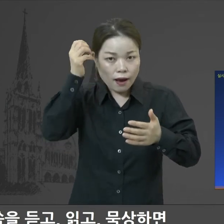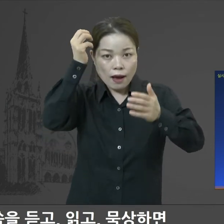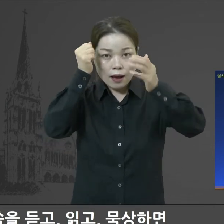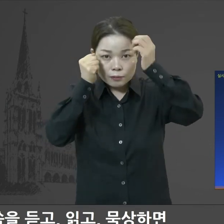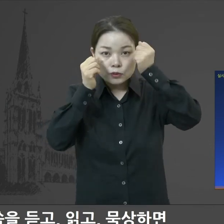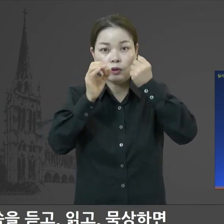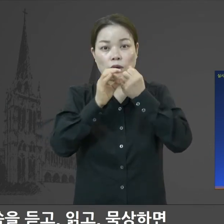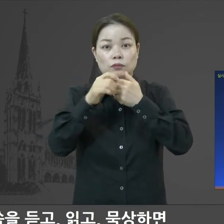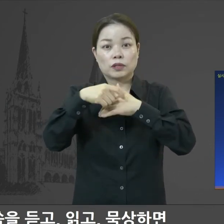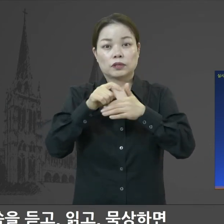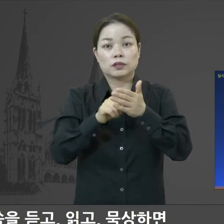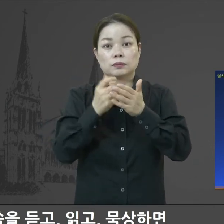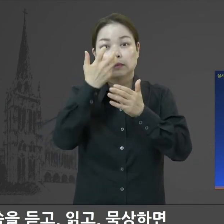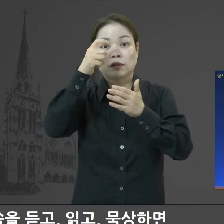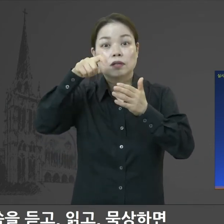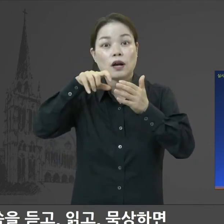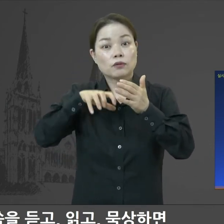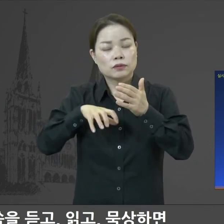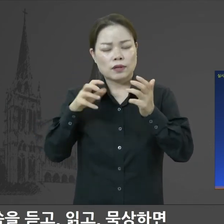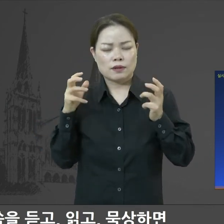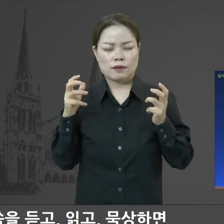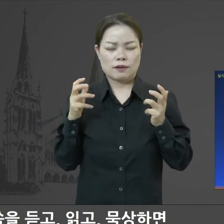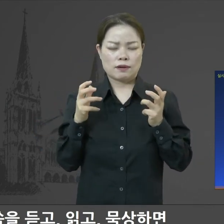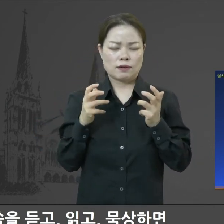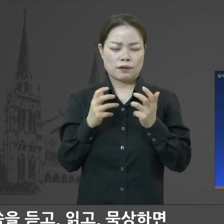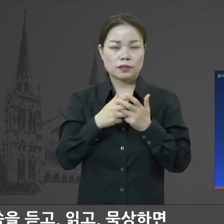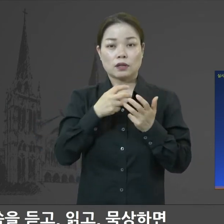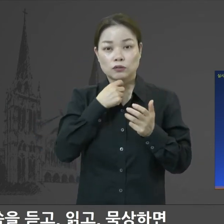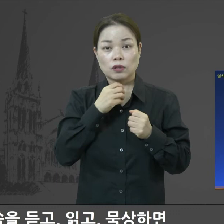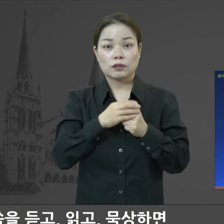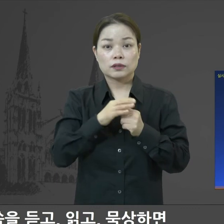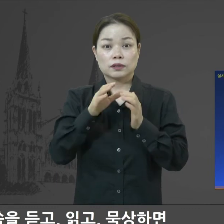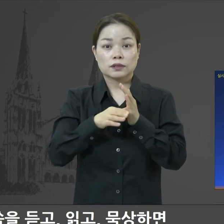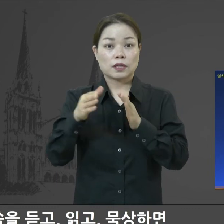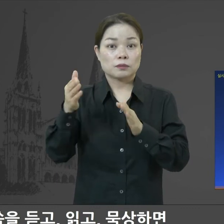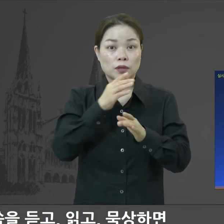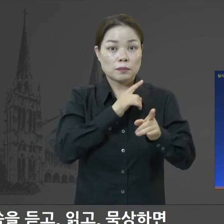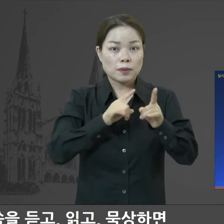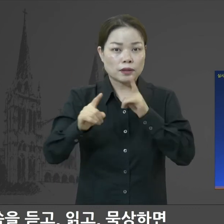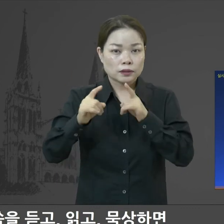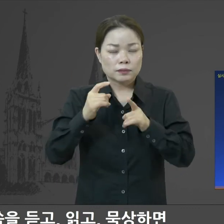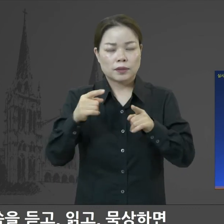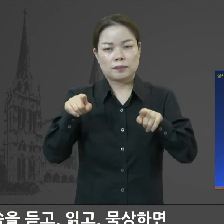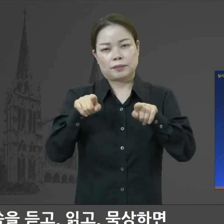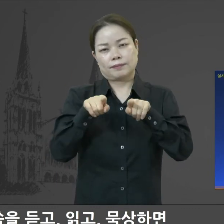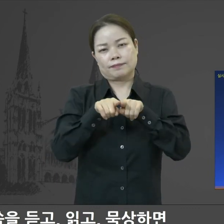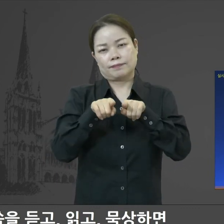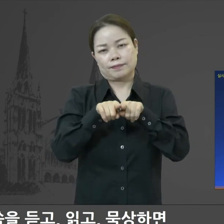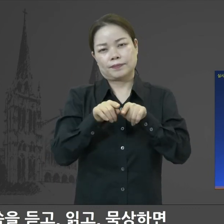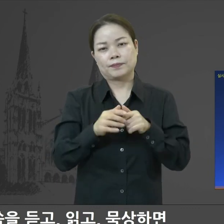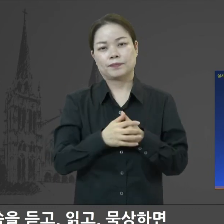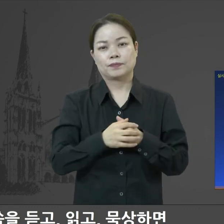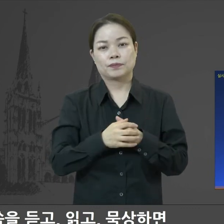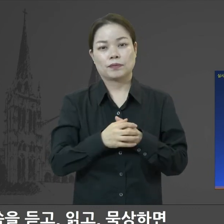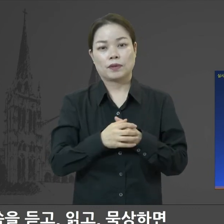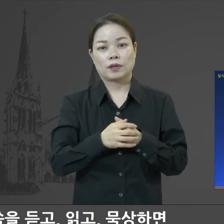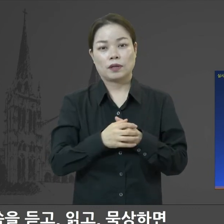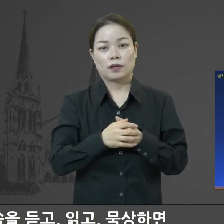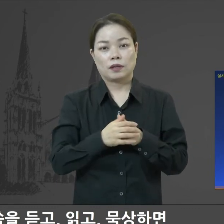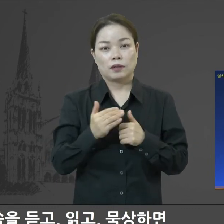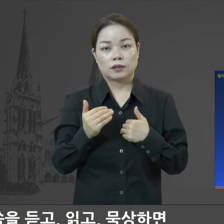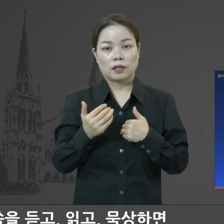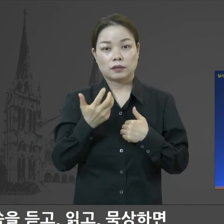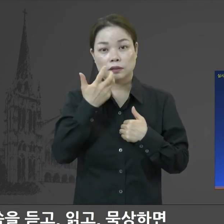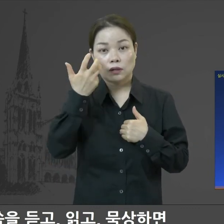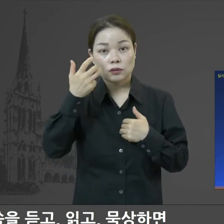암송하면 우리 심령 가운데 말씀이 가득 차기 시작합니다. 그러면 그때부터 말씀이 역사하죠. 그 말씀을 매개로